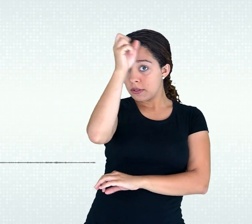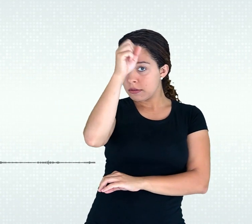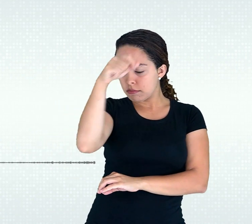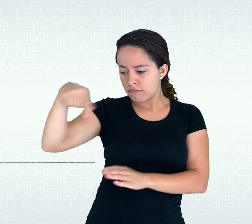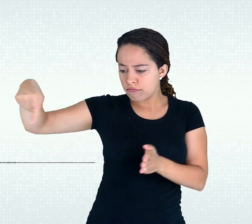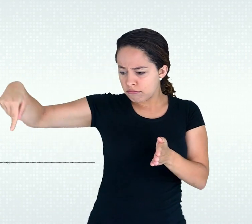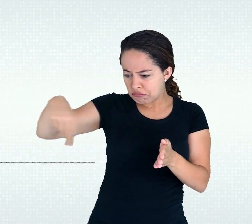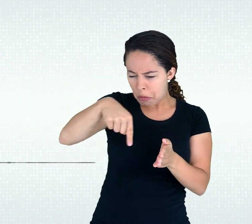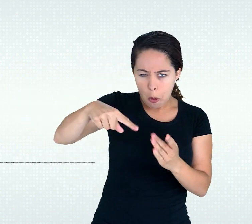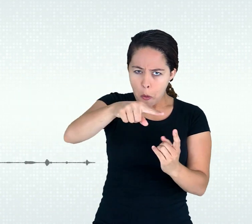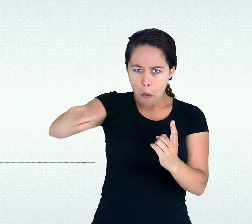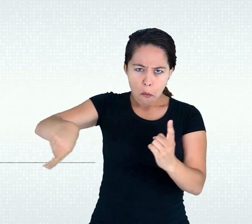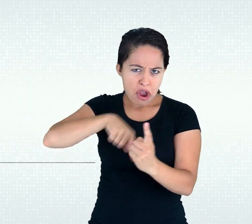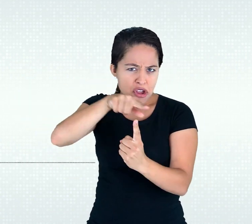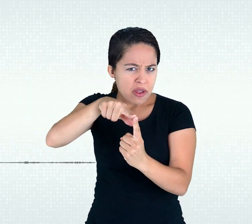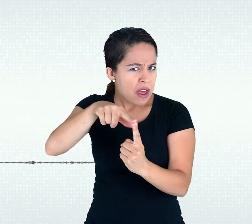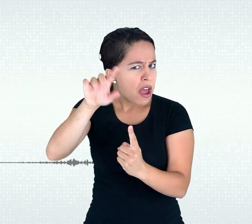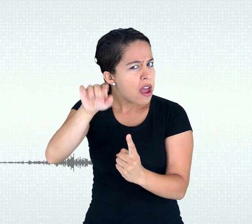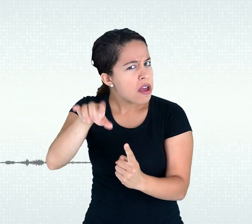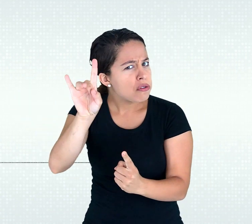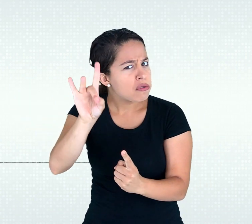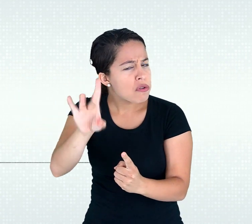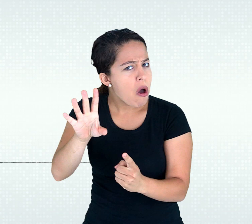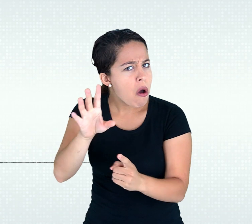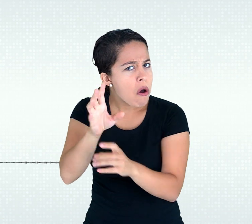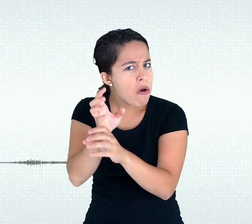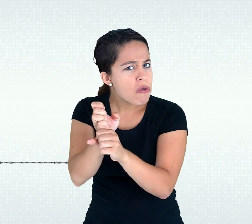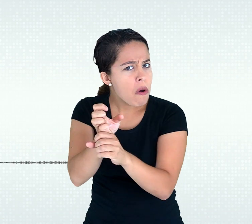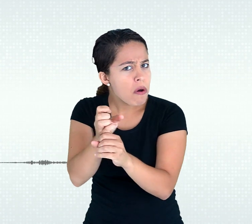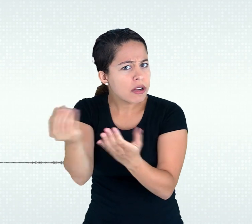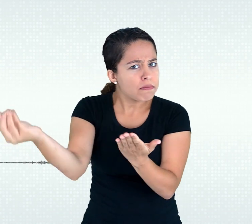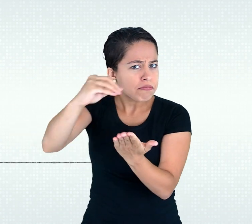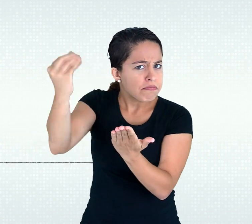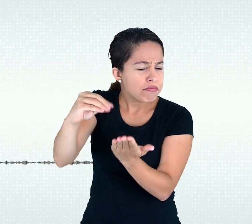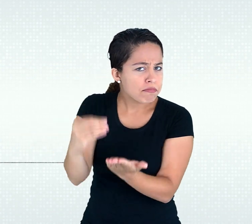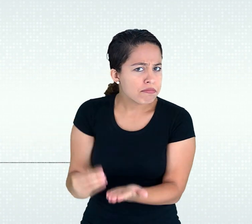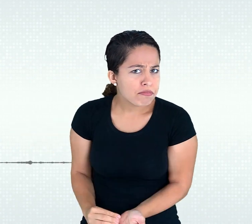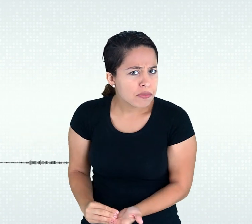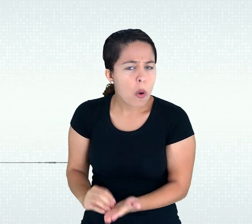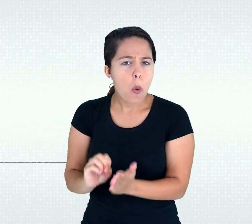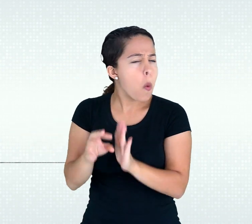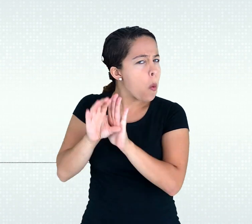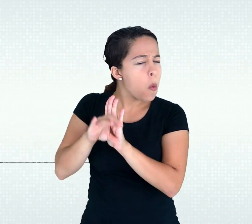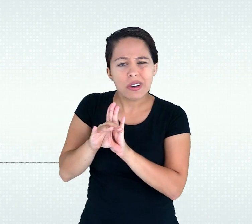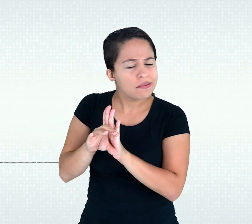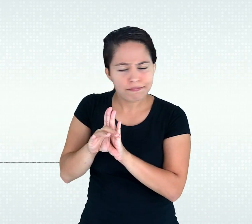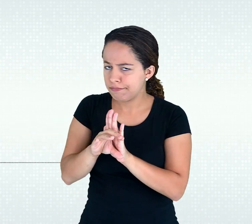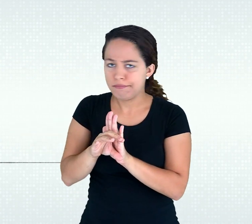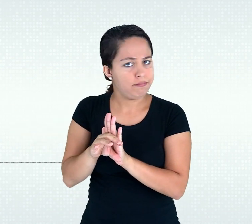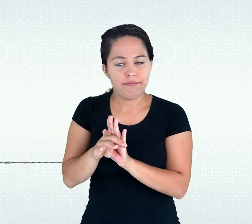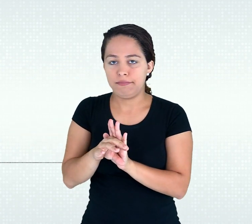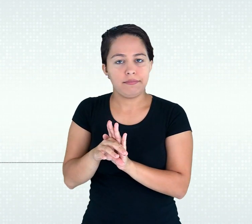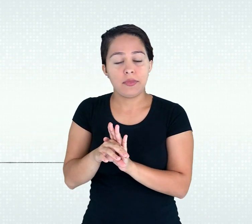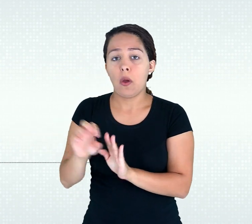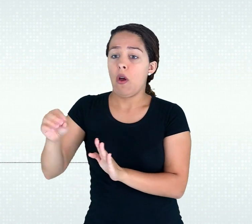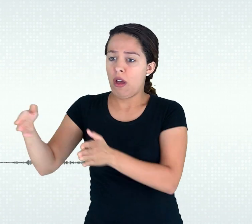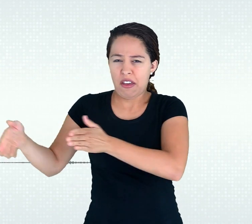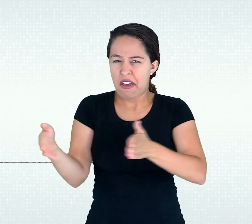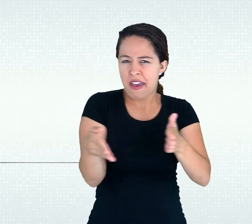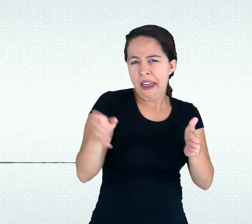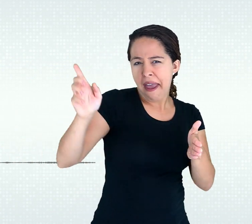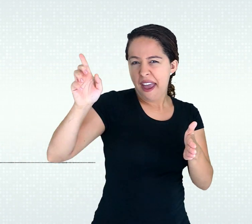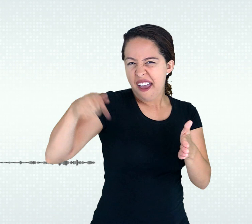aprendizagem não tem como objetivo o mero registro de conceitos ou notas tão